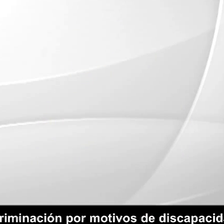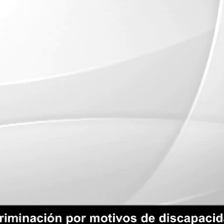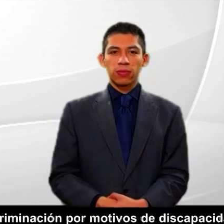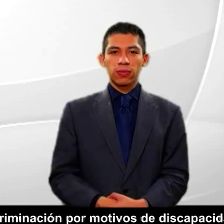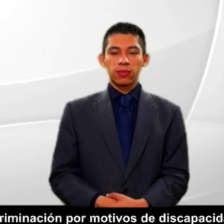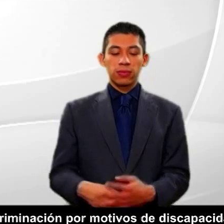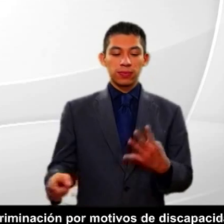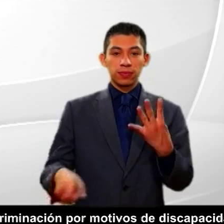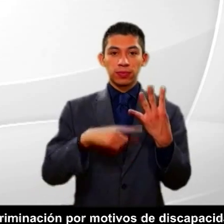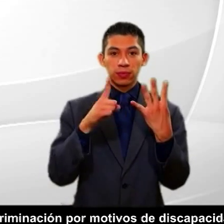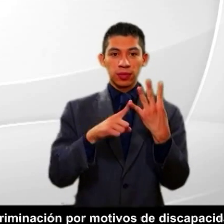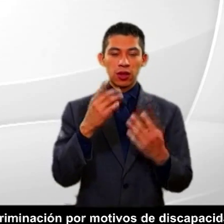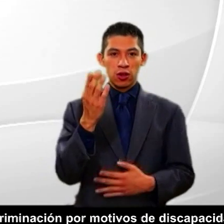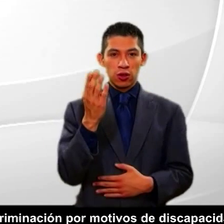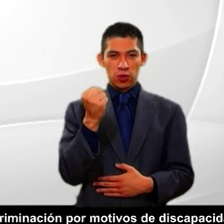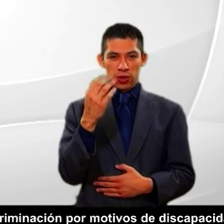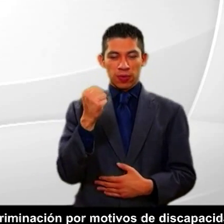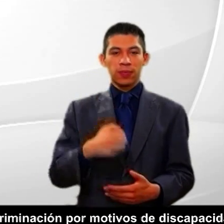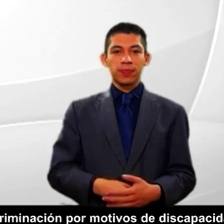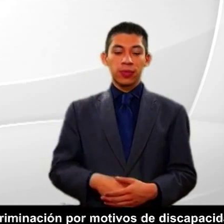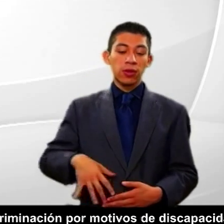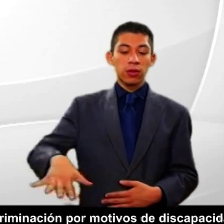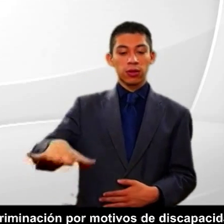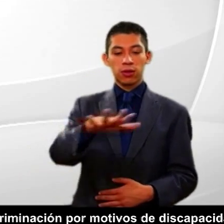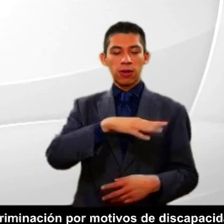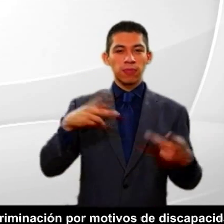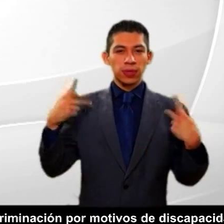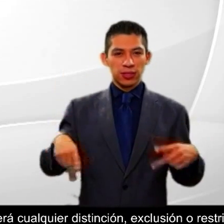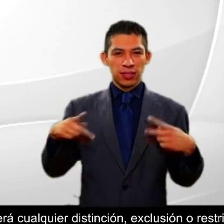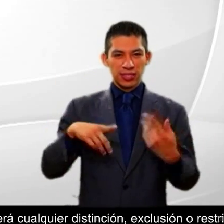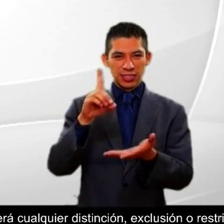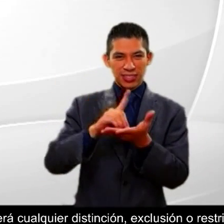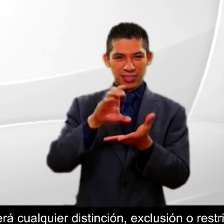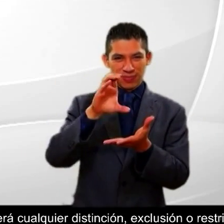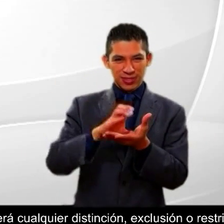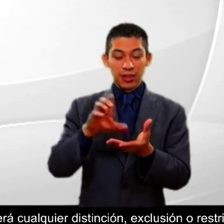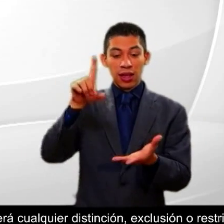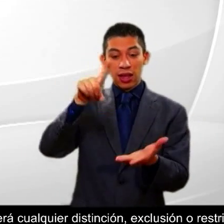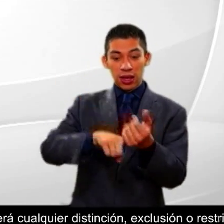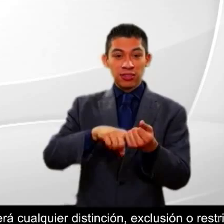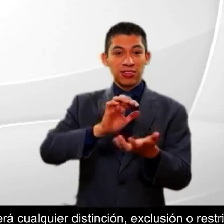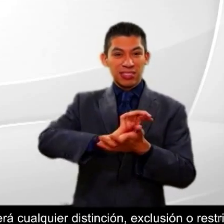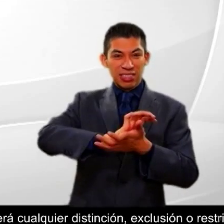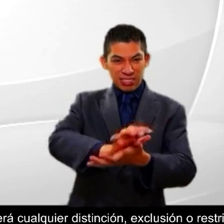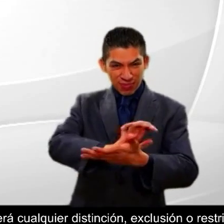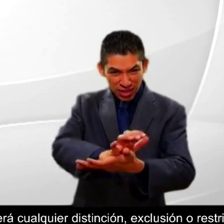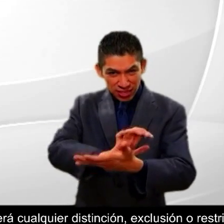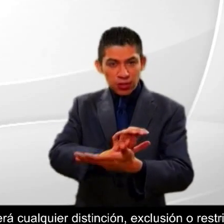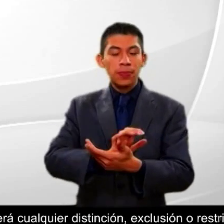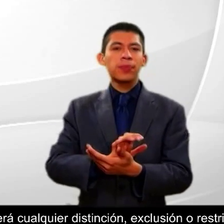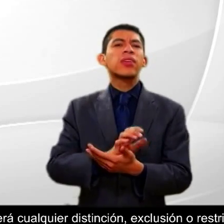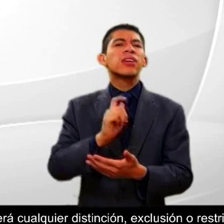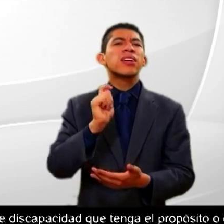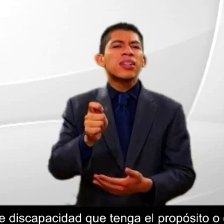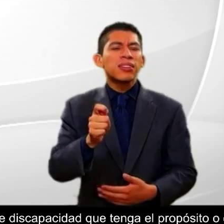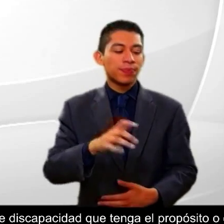9. Discriminación por motivos de discapacidad Se entenderá cualquier distinción, exclusión o restricción por motivos de